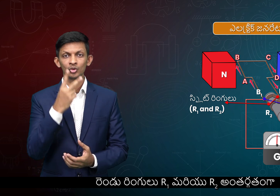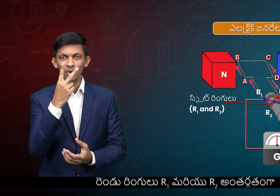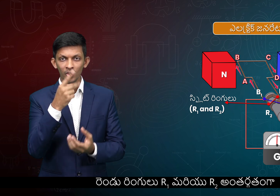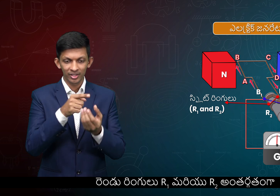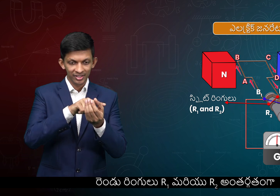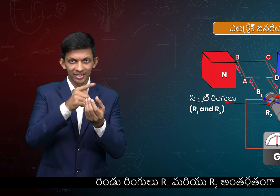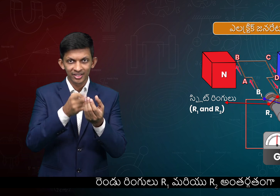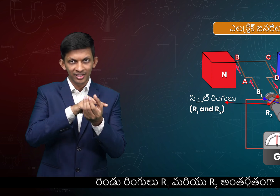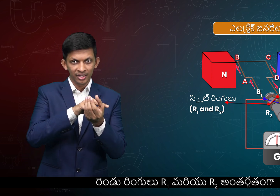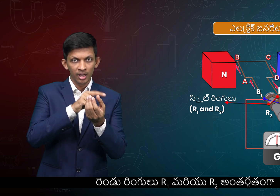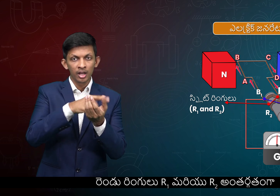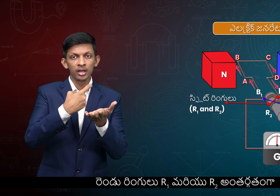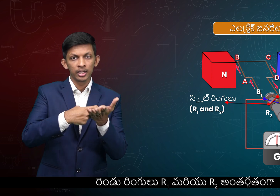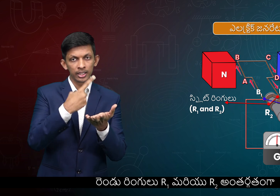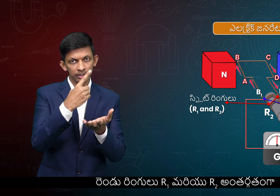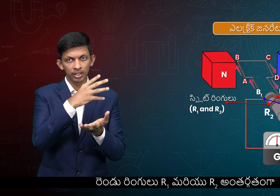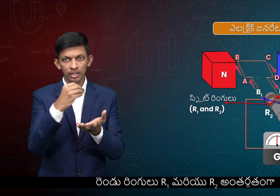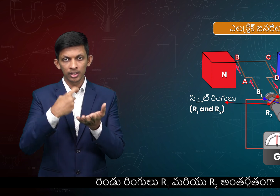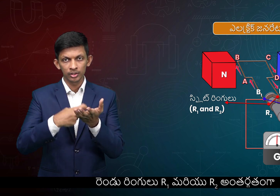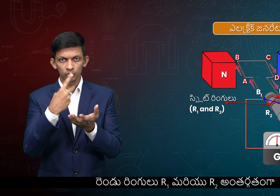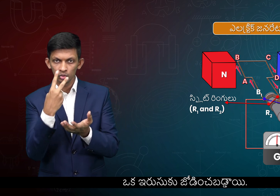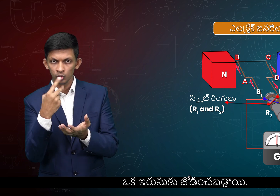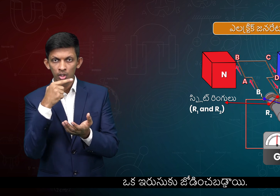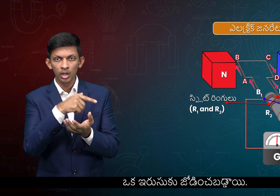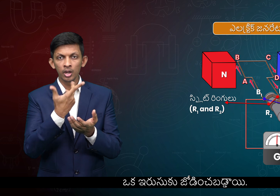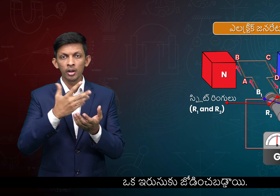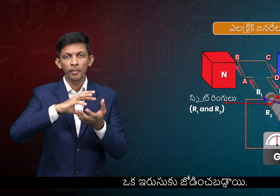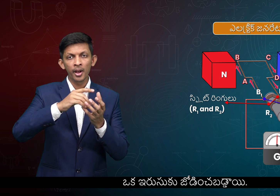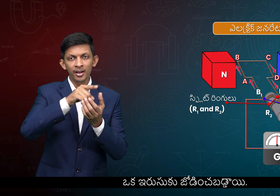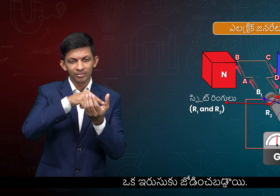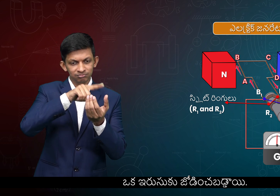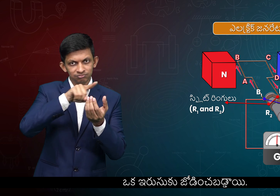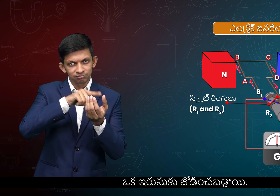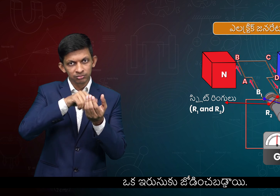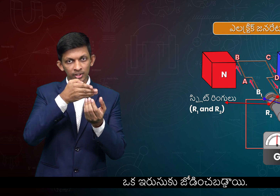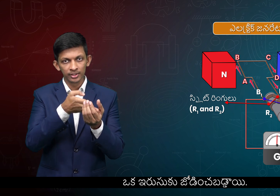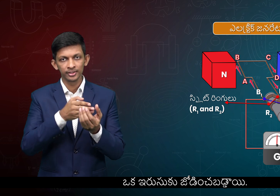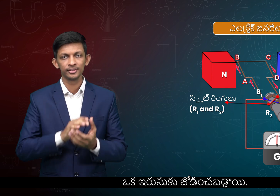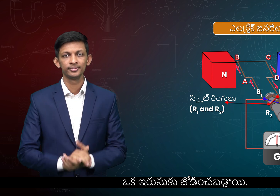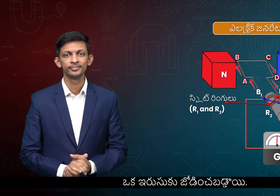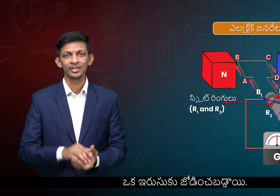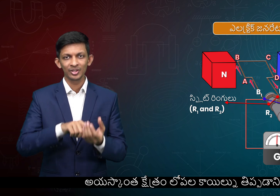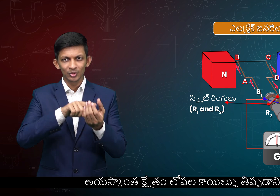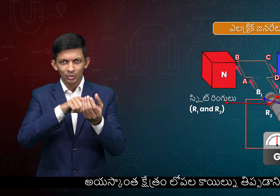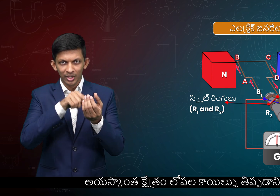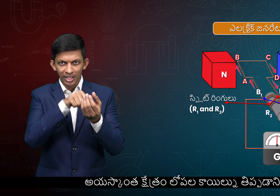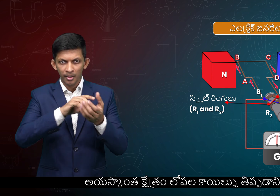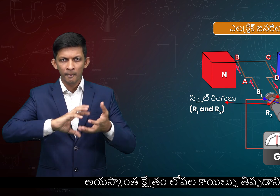రెండు రింగులు R1 మరియు R2 అంతర్గతంగా ఒక ఇరుసుకు జోడించబడ్డాయి. అయస్కాంత క్షేత్రం